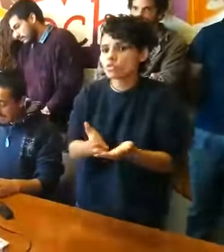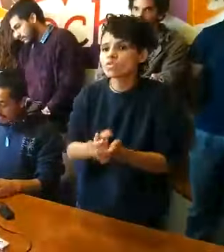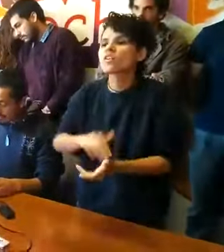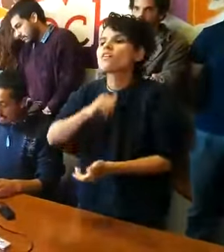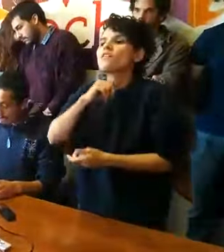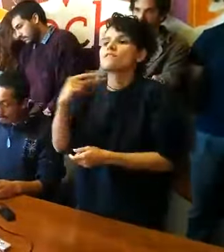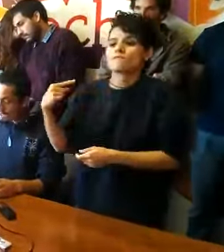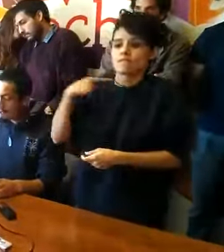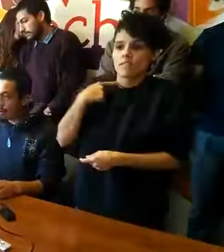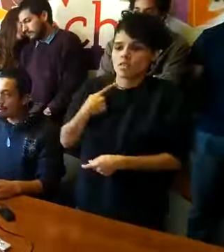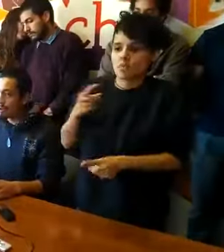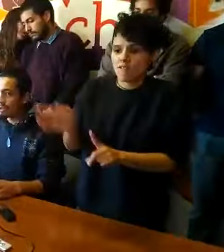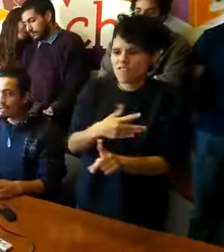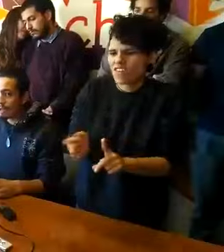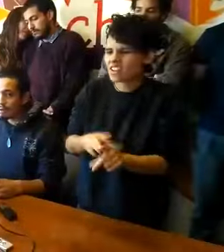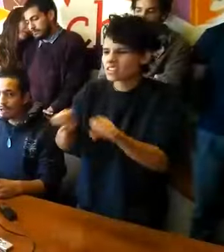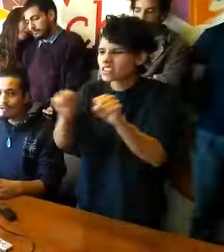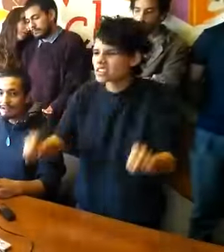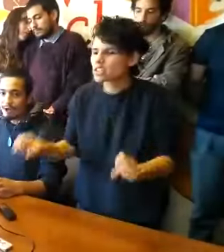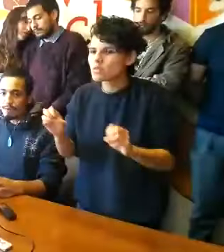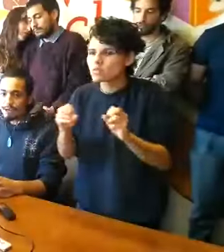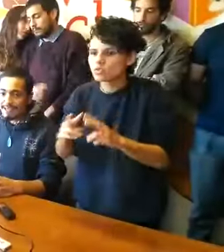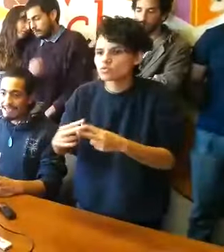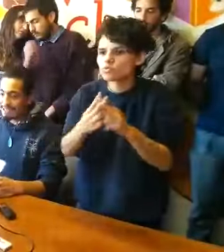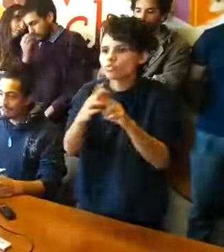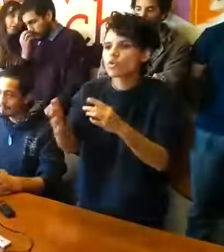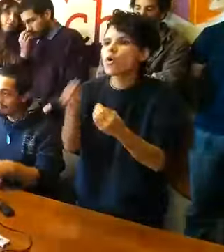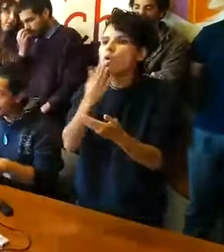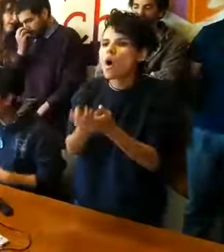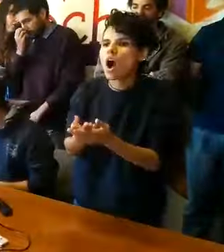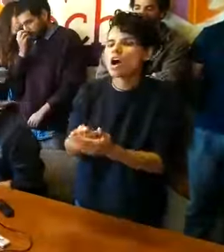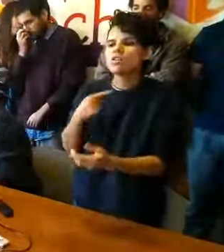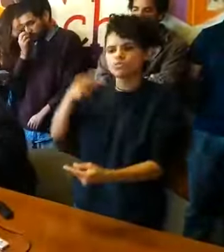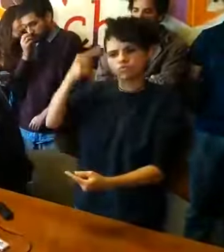violencia de un sistema educativo construido en dictadura que nos vulnera día a día. Muchas gracias.